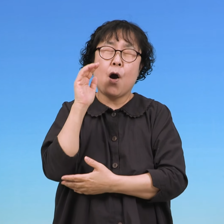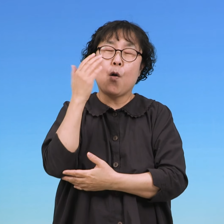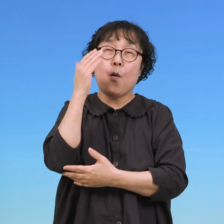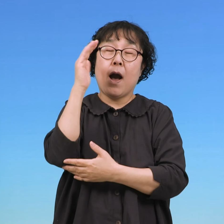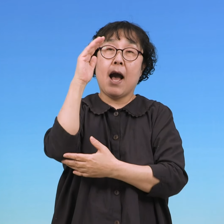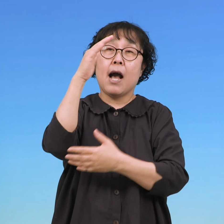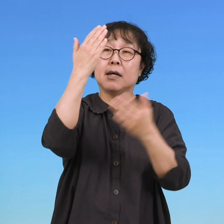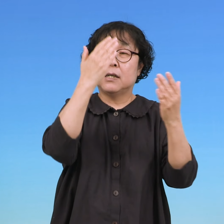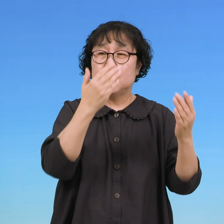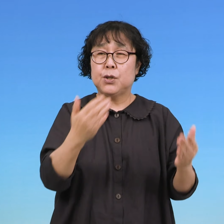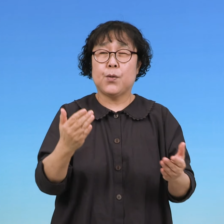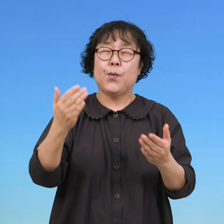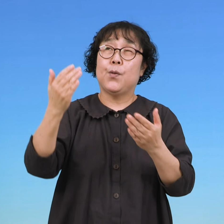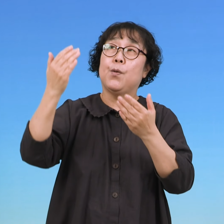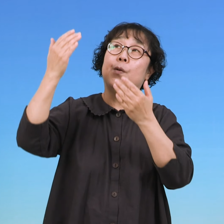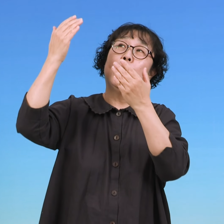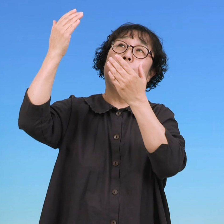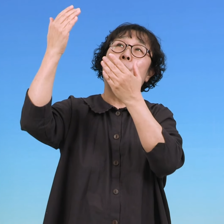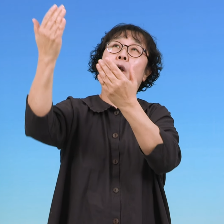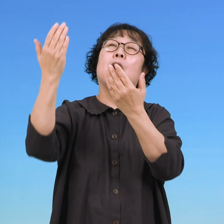영광을 돌려